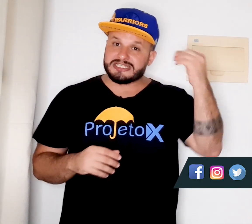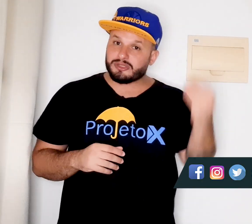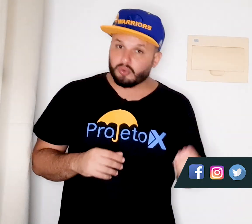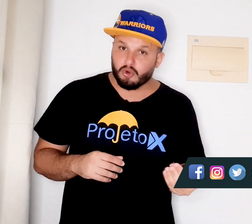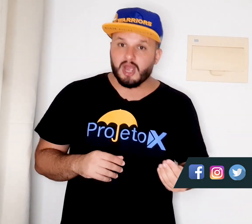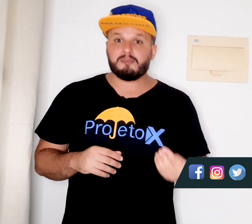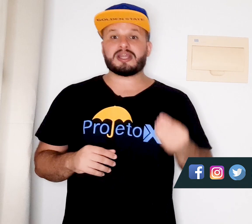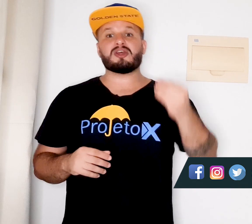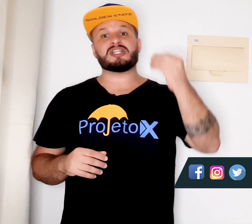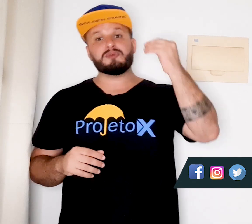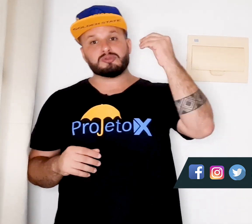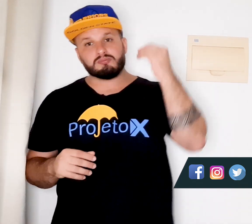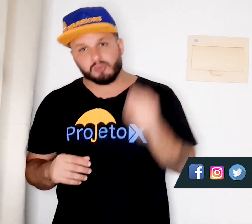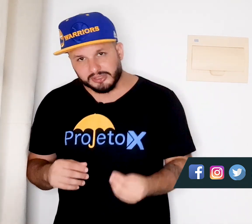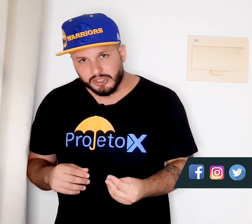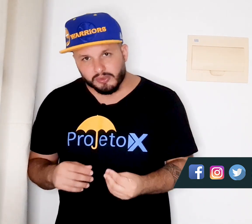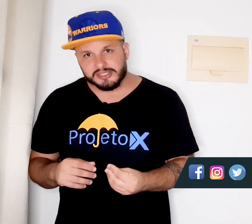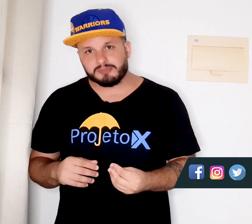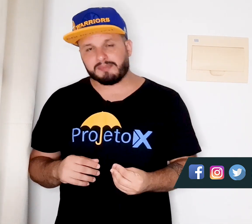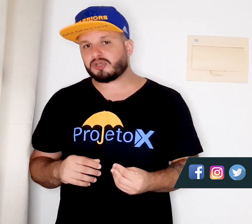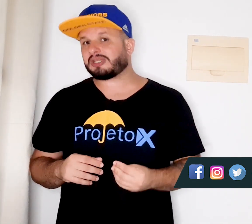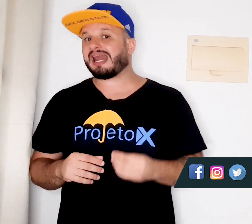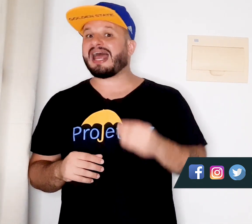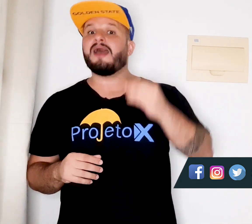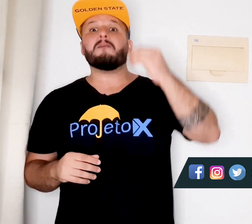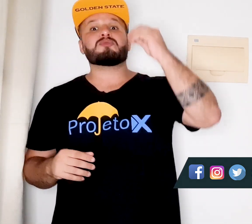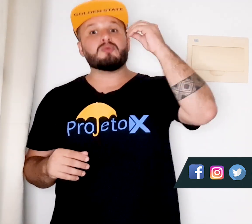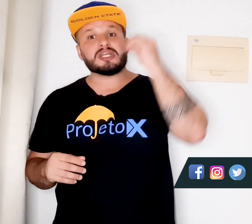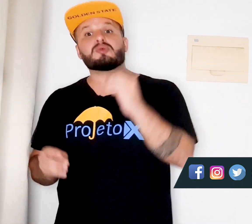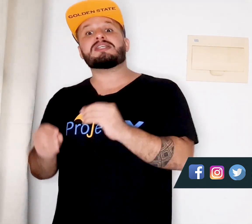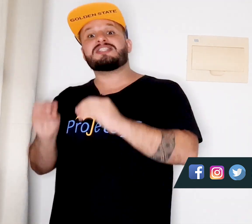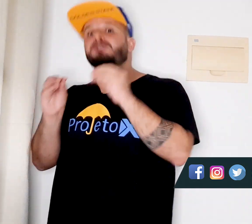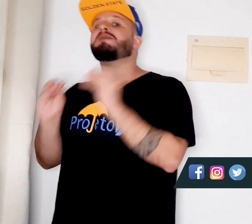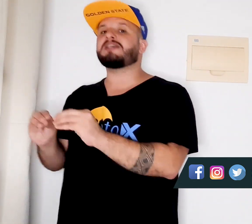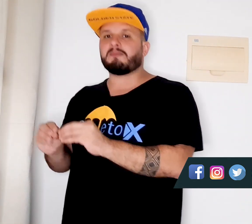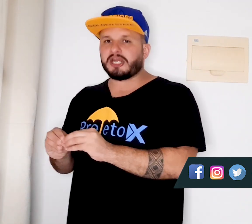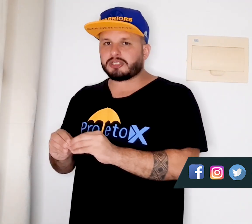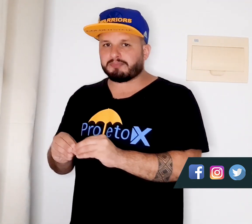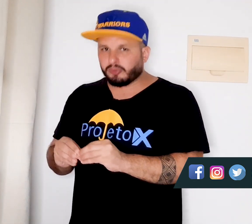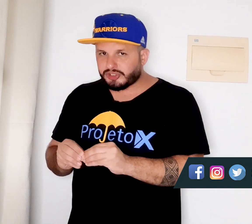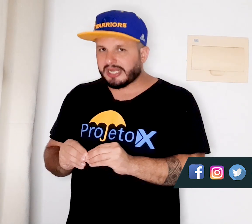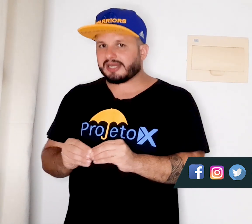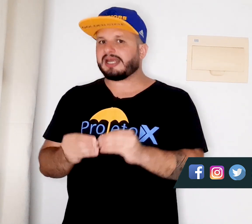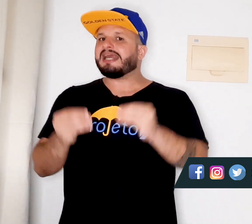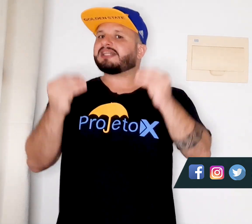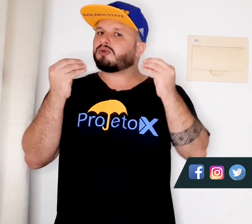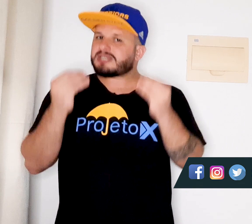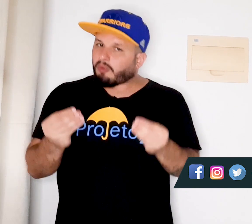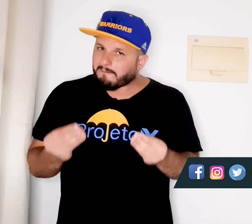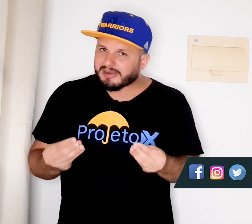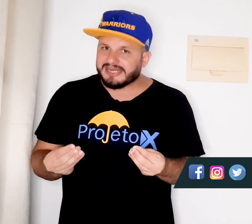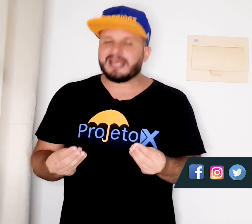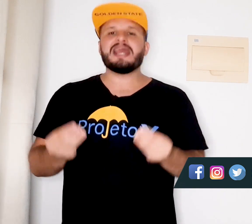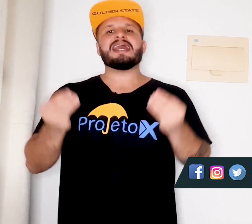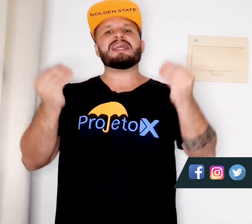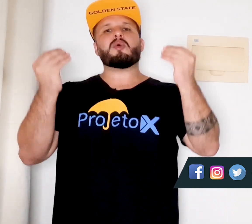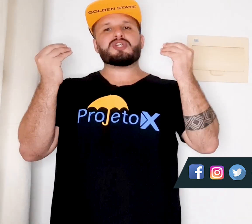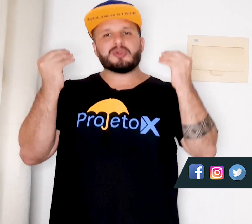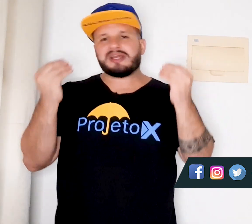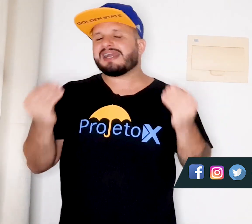@projetoxedu, porque nós temos muitas coisas para postar lá, muitas coisas especialmente para o Instagram. Então nos acompanhem e continuem